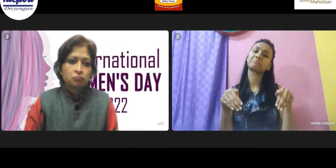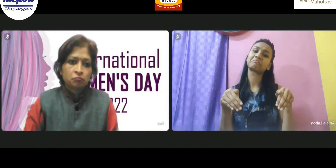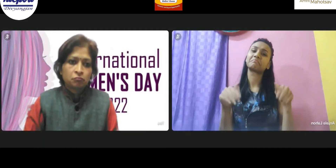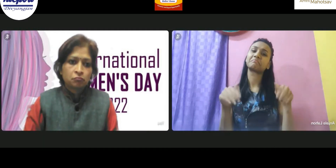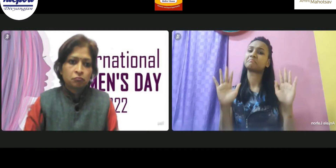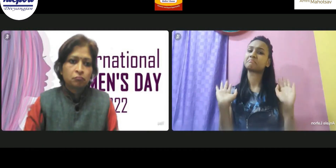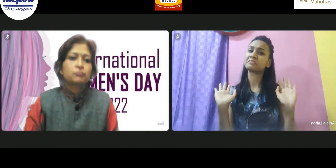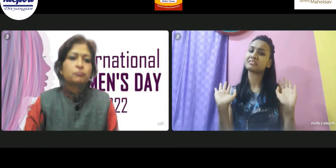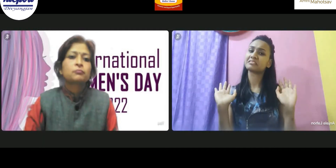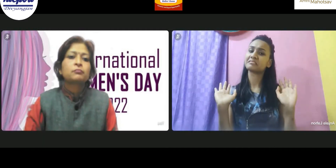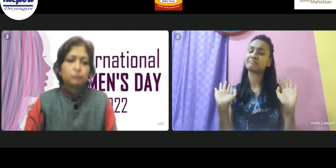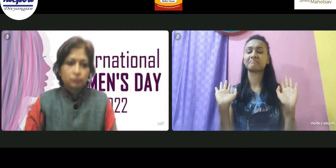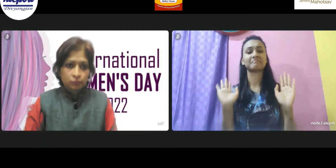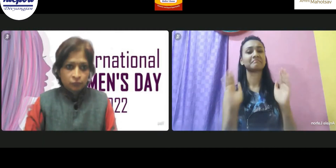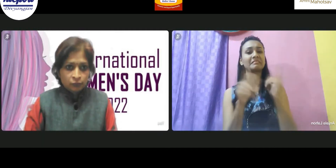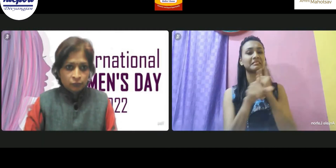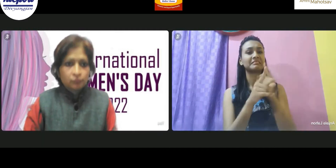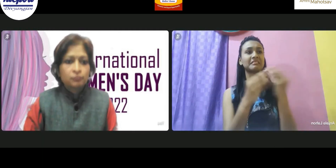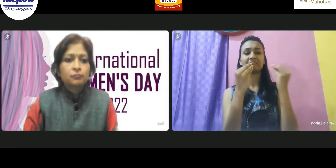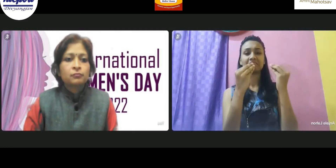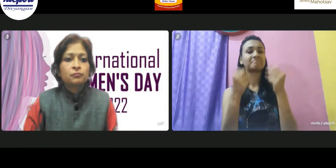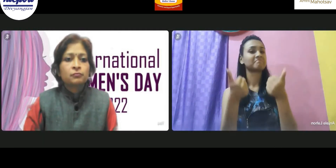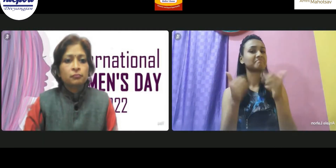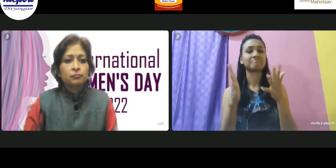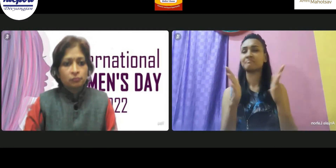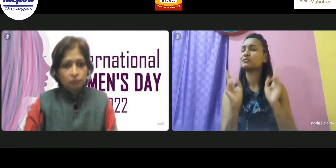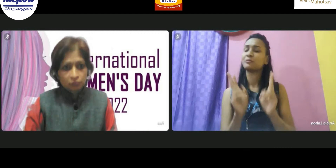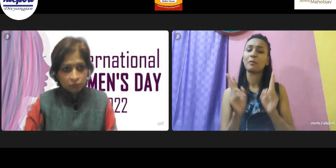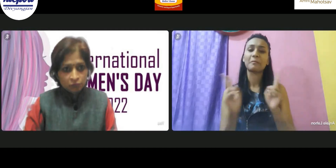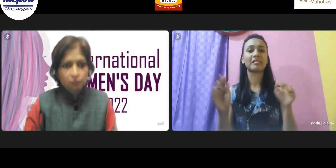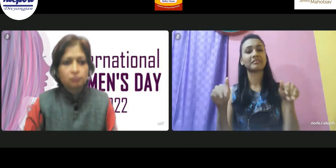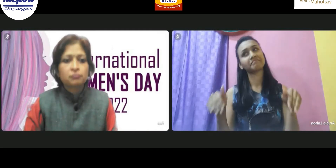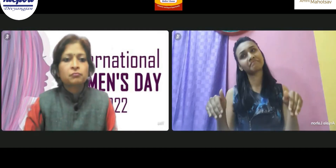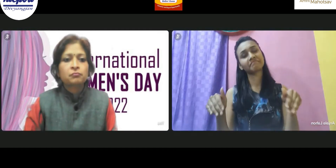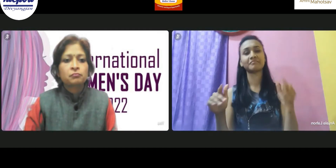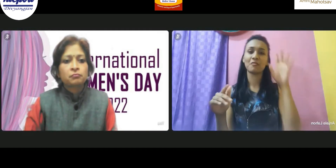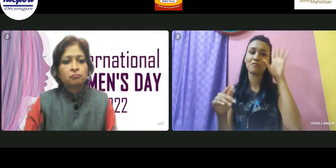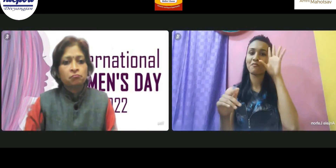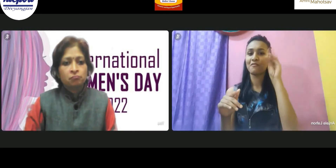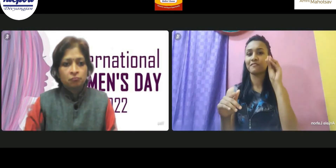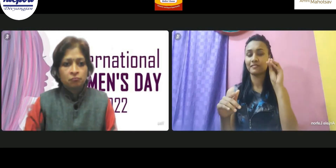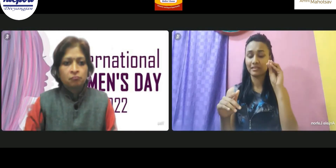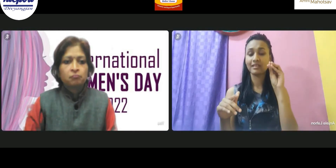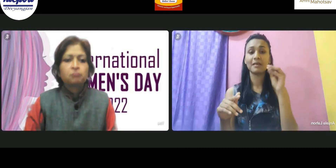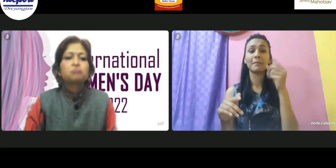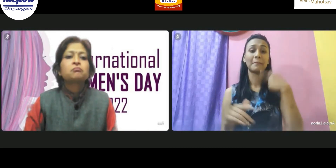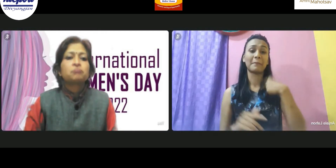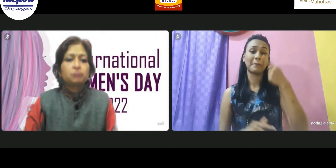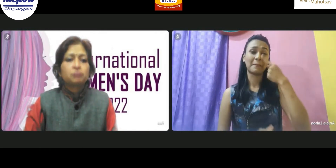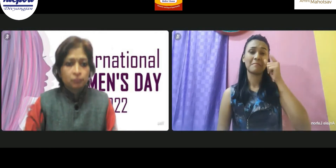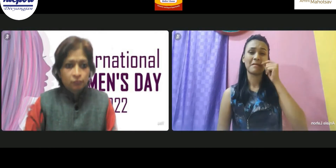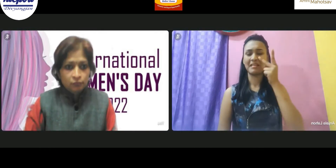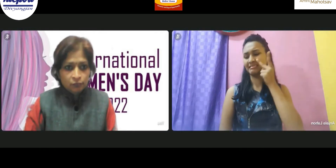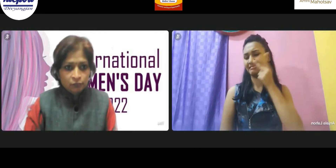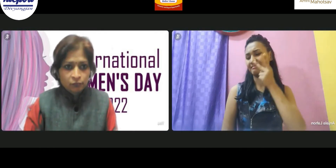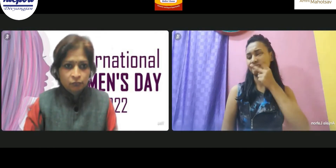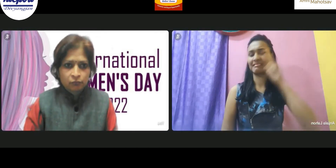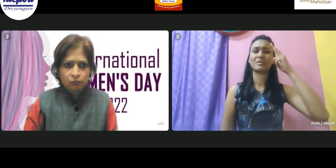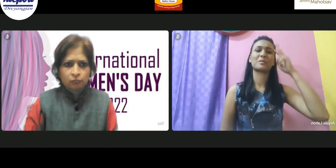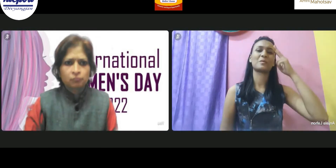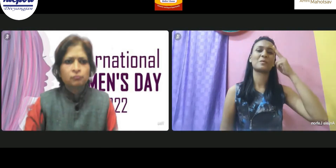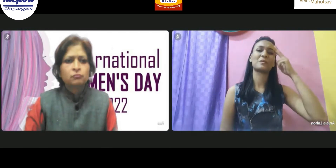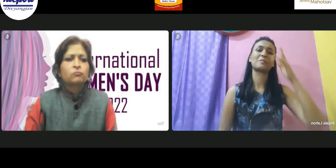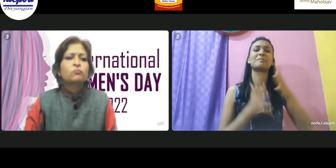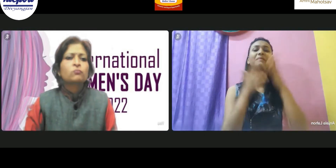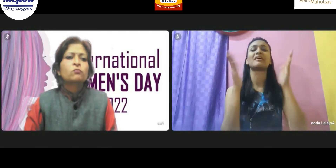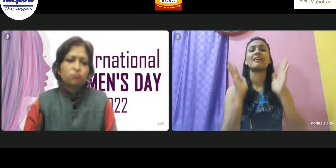चुपचाप बैठी रहती थी, मुझे कुछ समझ में नहीं आता था। टीचर जो भी पढ़ाती थी मुझे कुछ समझ नहीं आता था। तब मेरे